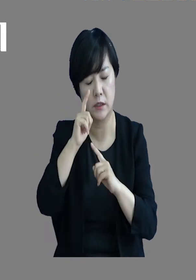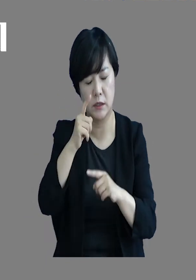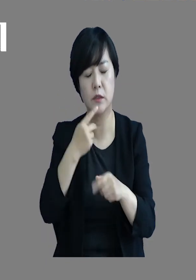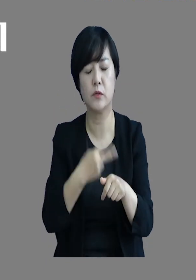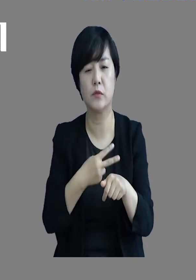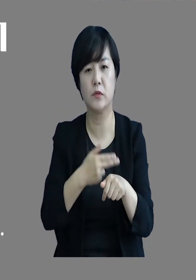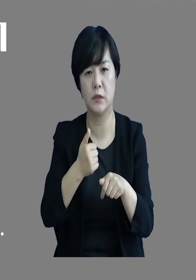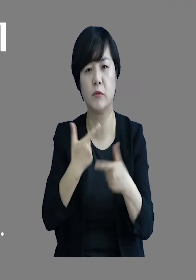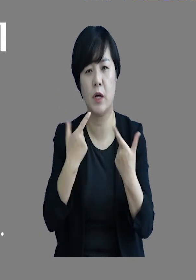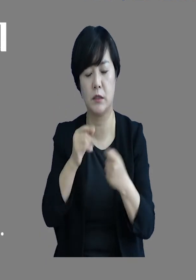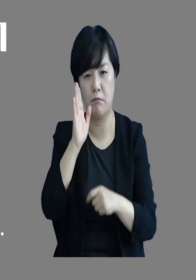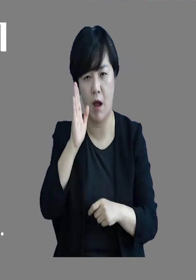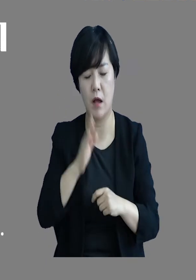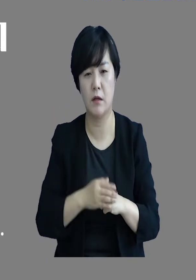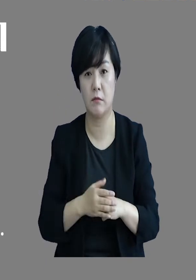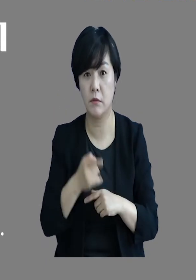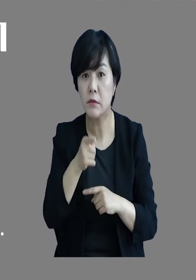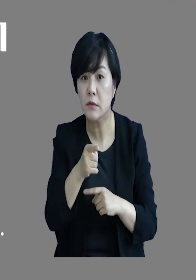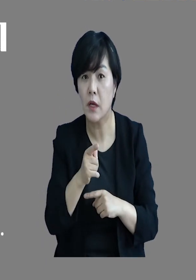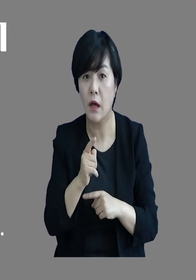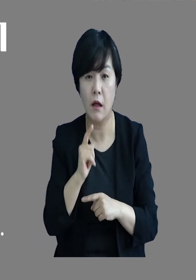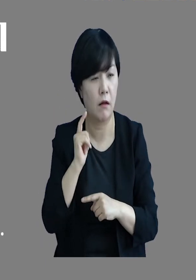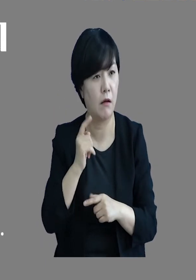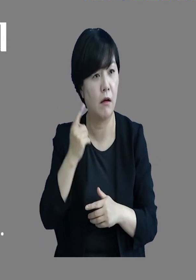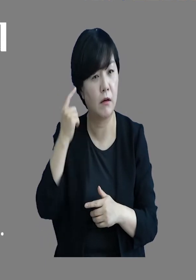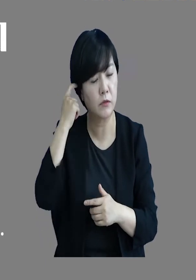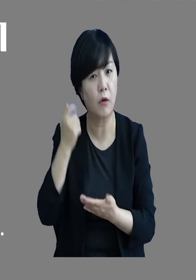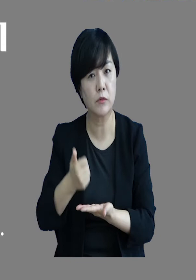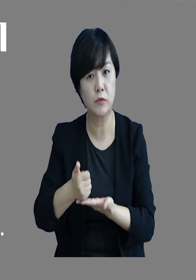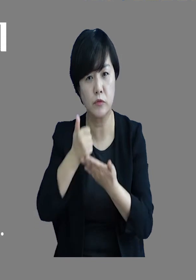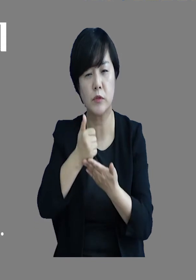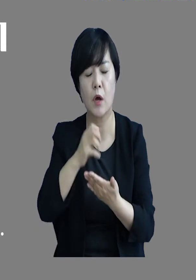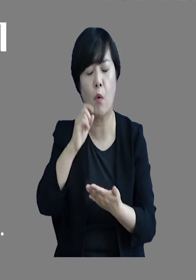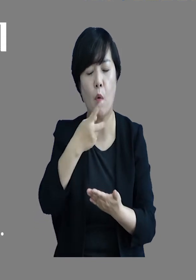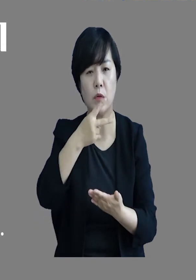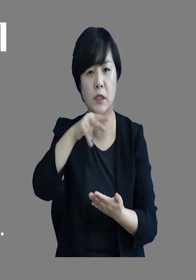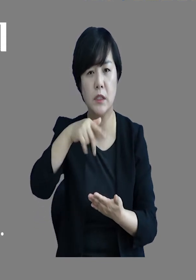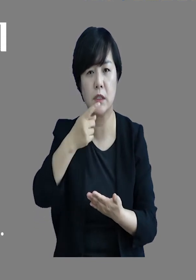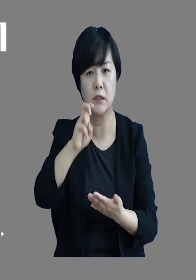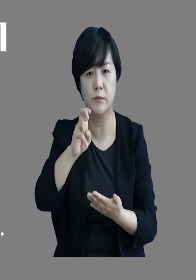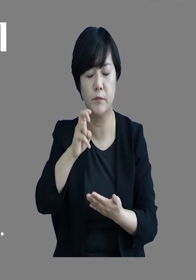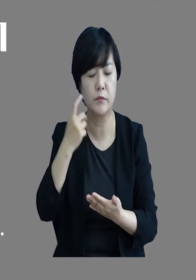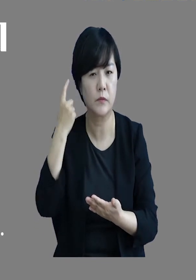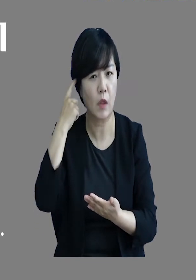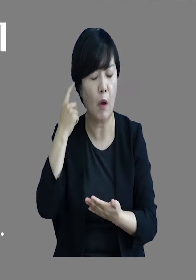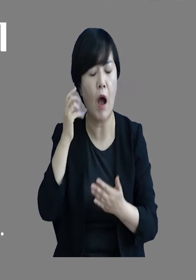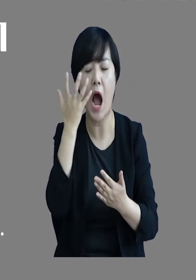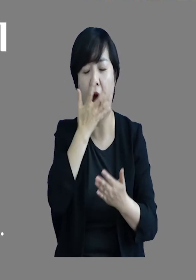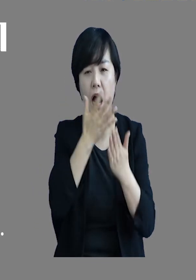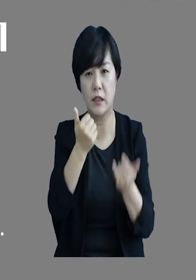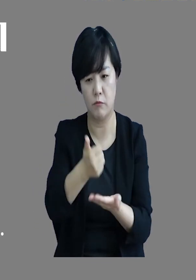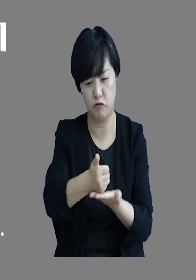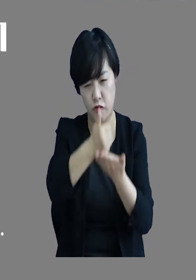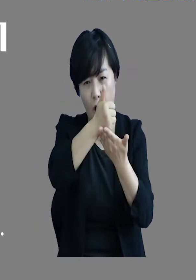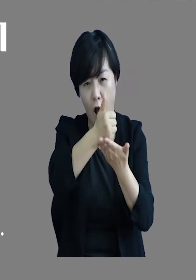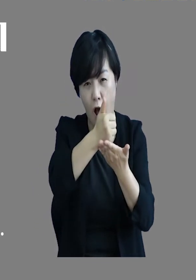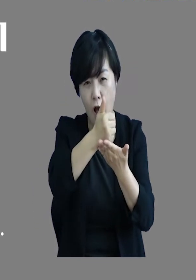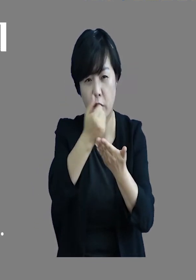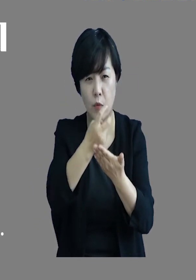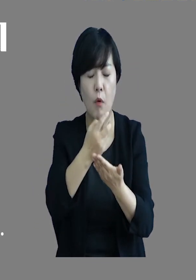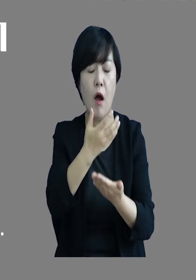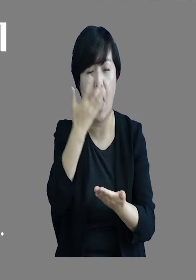분석합니다. 그게 청능주의 오디즘이라고 그러거든요. 청인은 우월하고